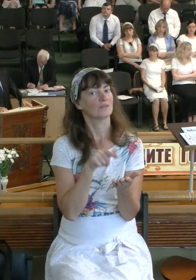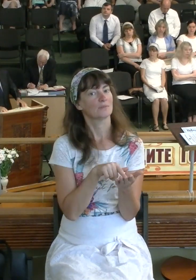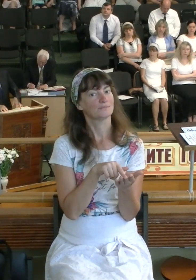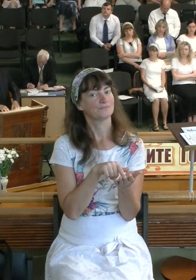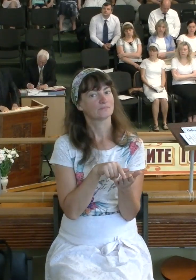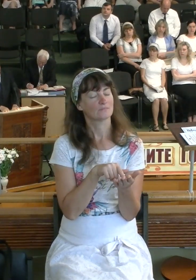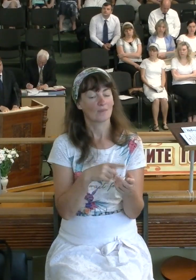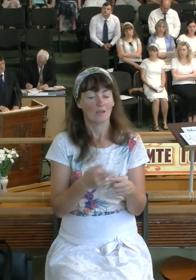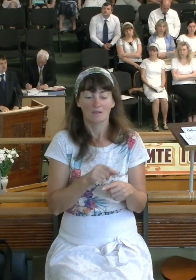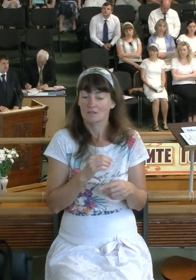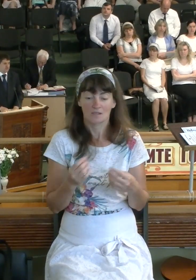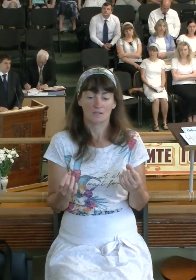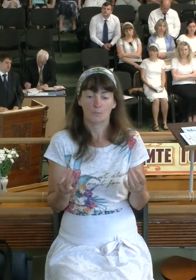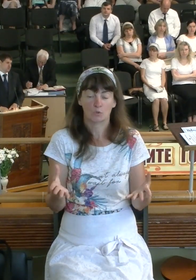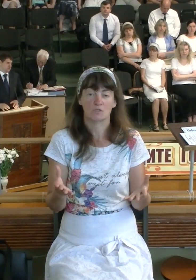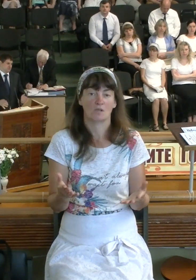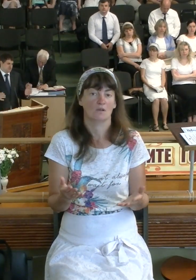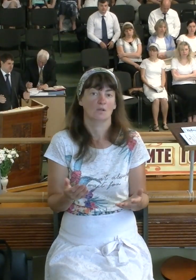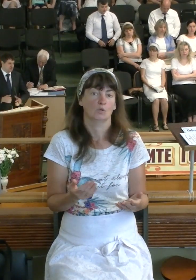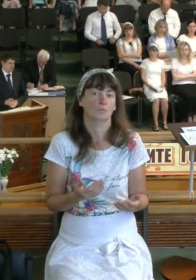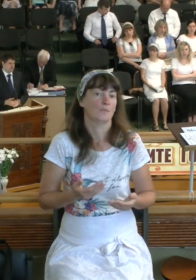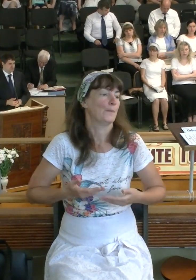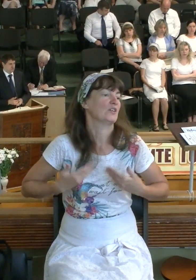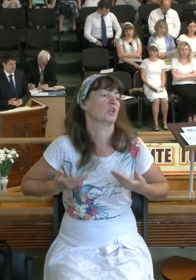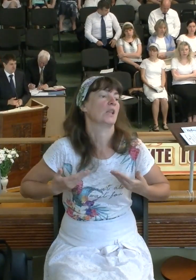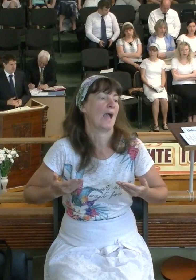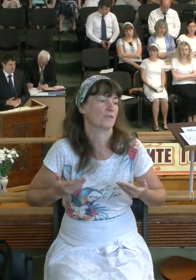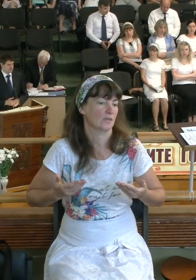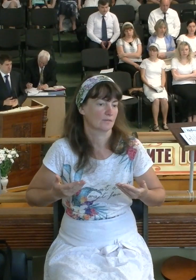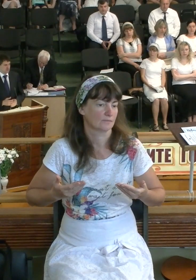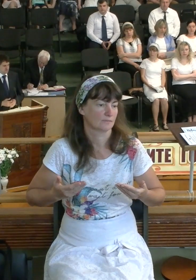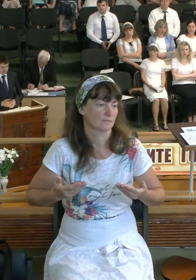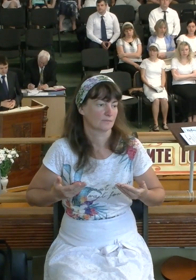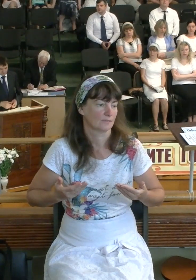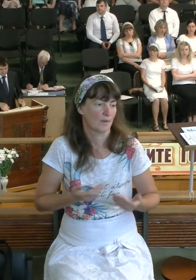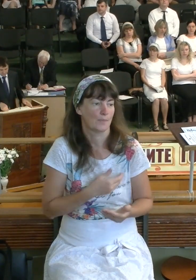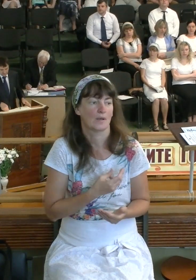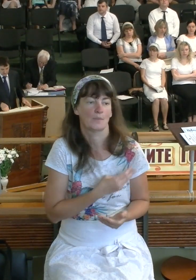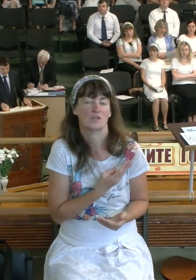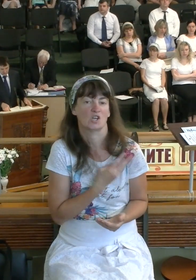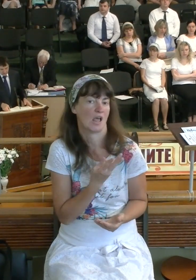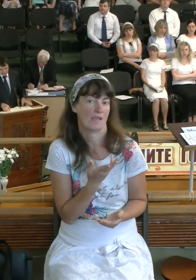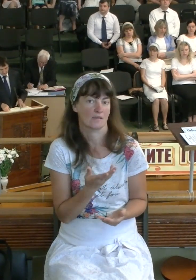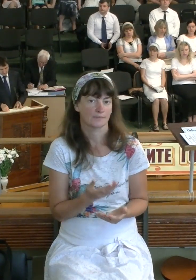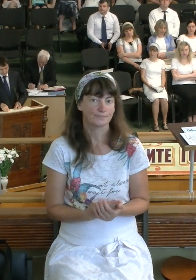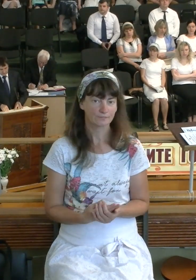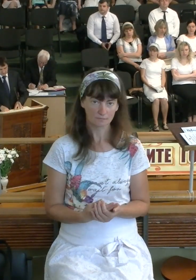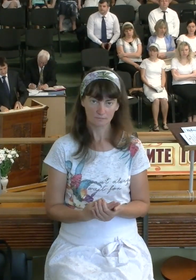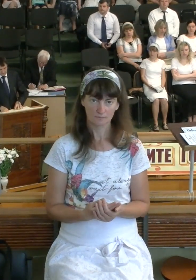даже не просто такое пожелание, что нам сегодня хорошо исполняться Духом Святым. И давайте так делать.